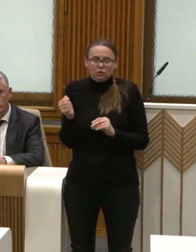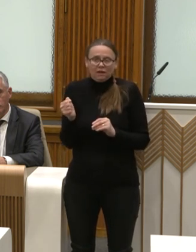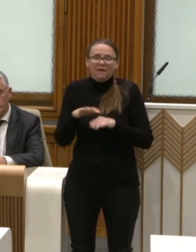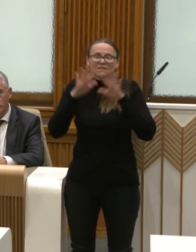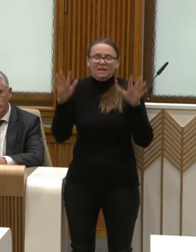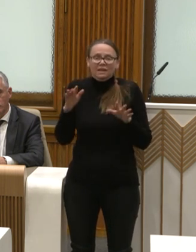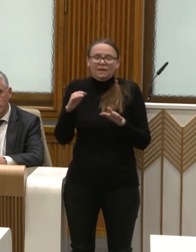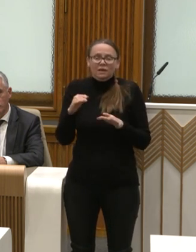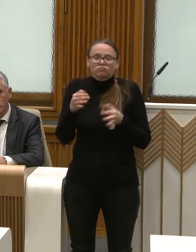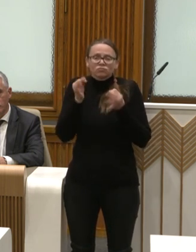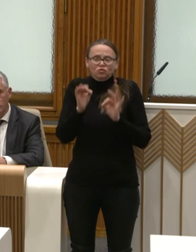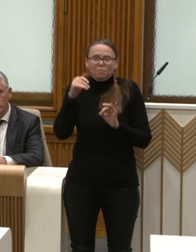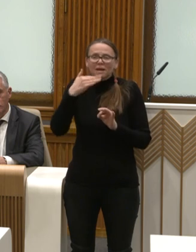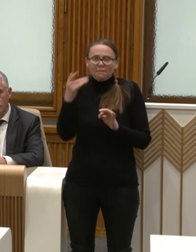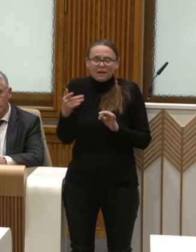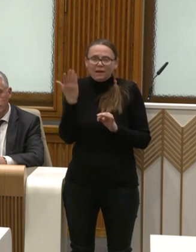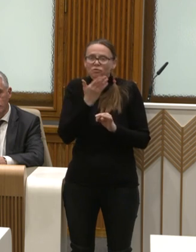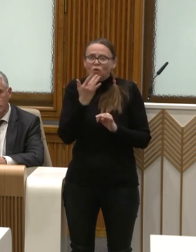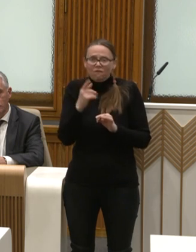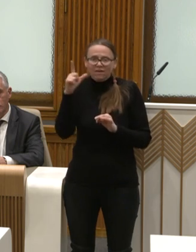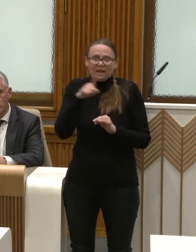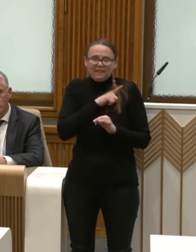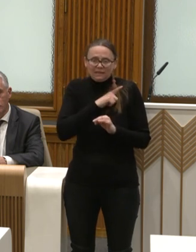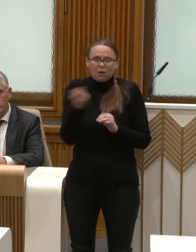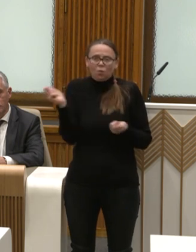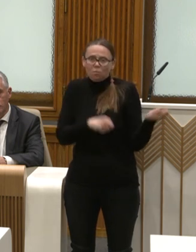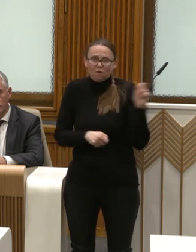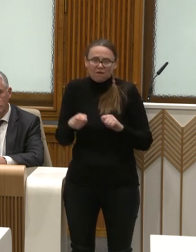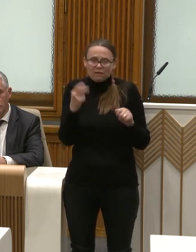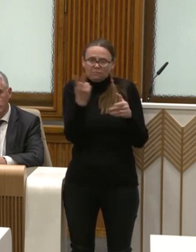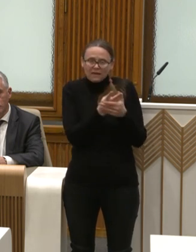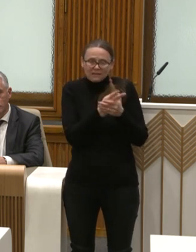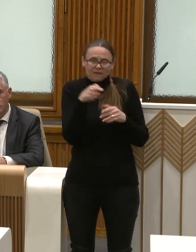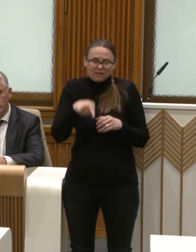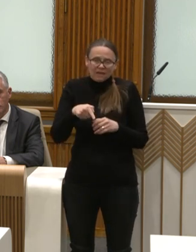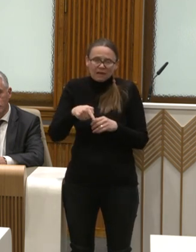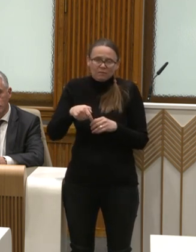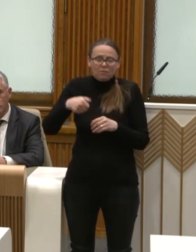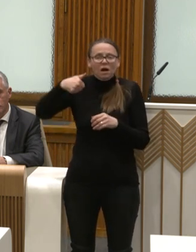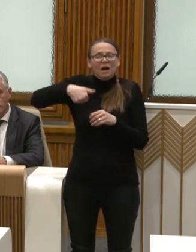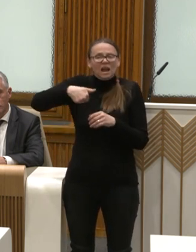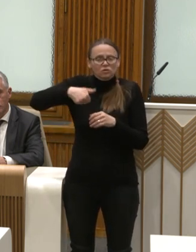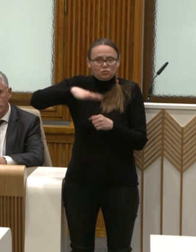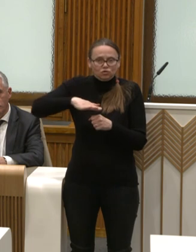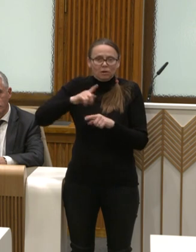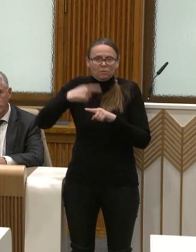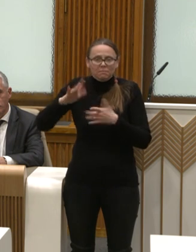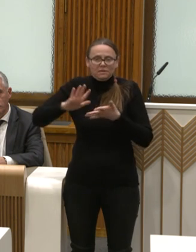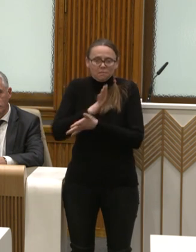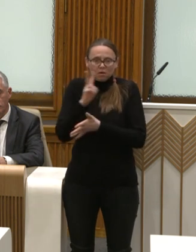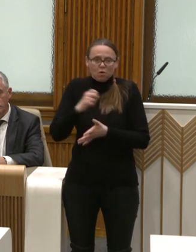veliki supermarketi, kot so Hofer pa Lidl, kupovali zaloge teh razkužil, pa naj bi jih potem zmanjkalo v